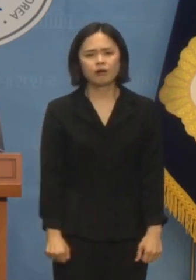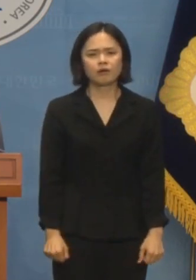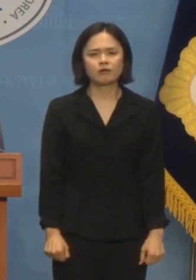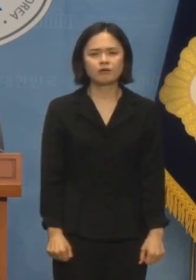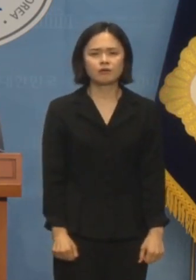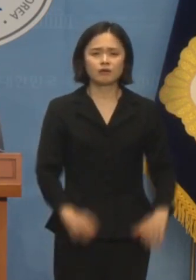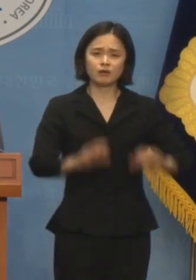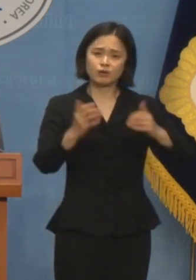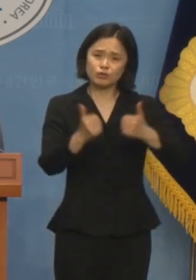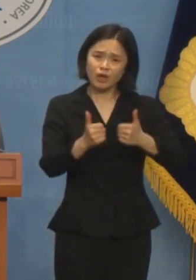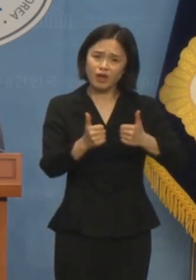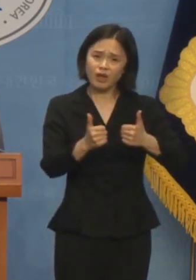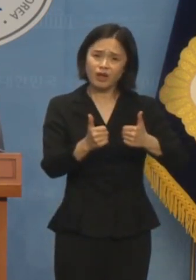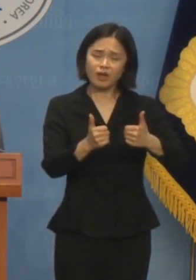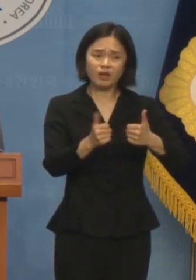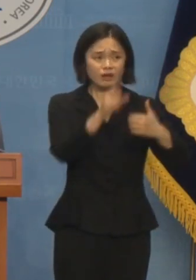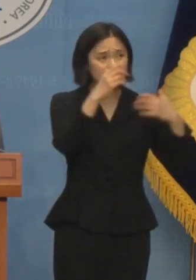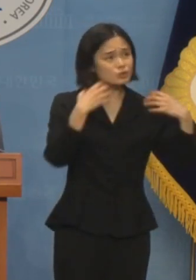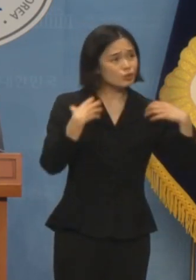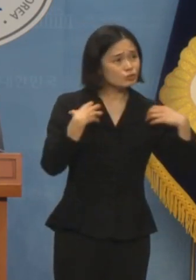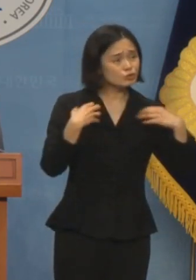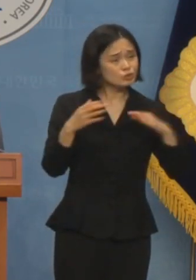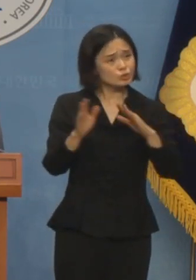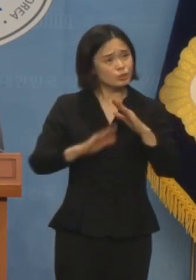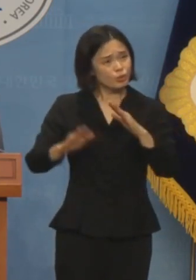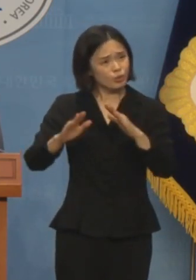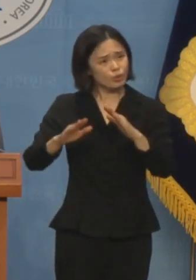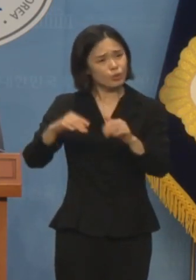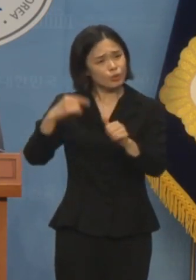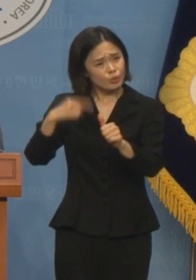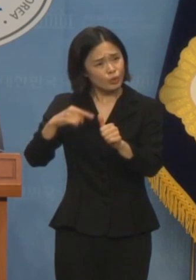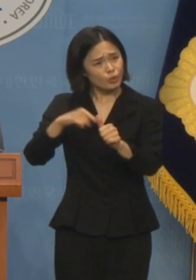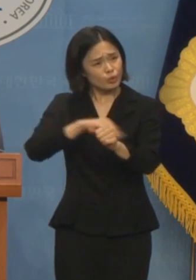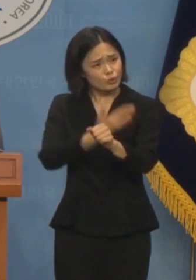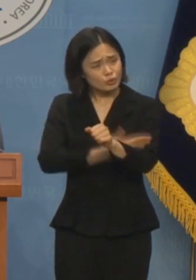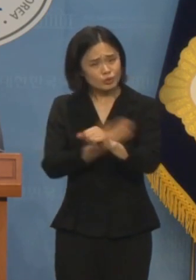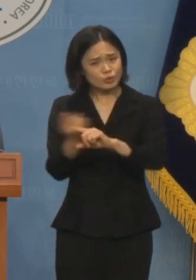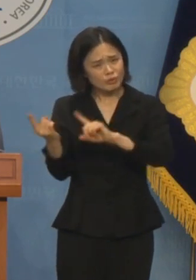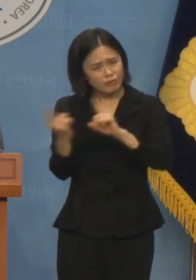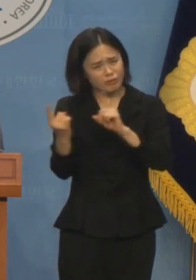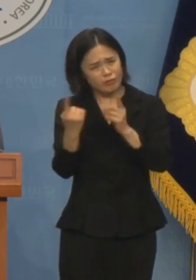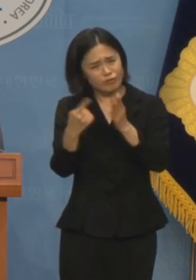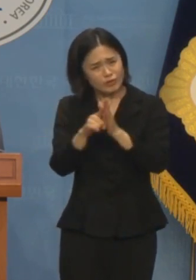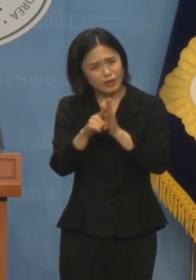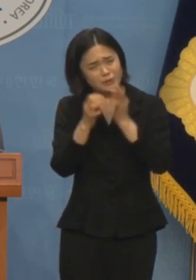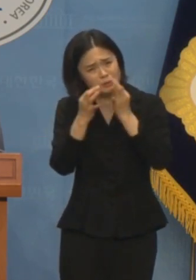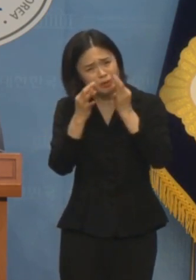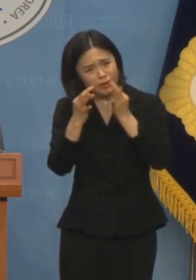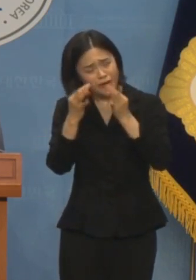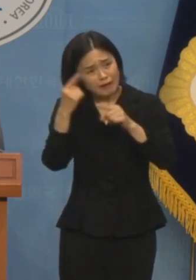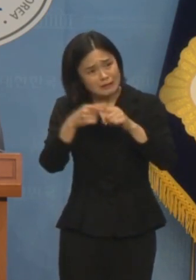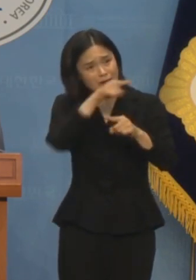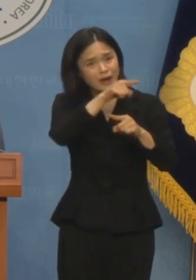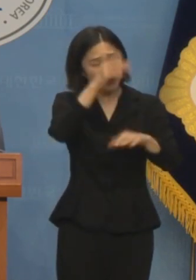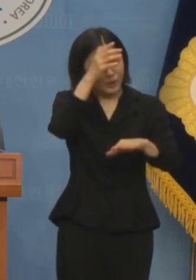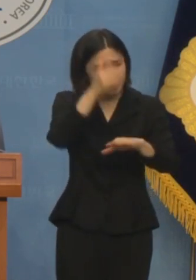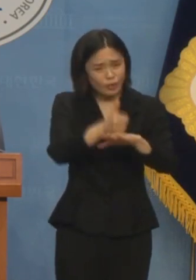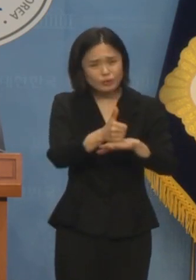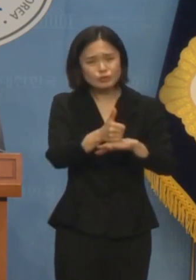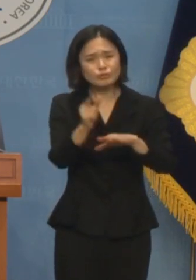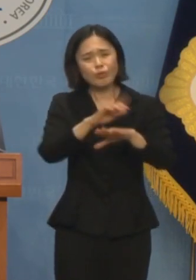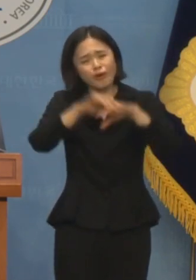위해 노력했던 것들을 헛되이 하는 결과입니다. 이는 많은 선생님들에게 좌절을